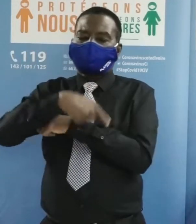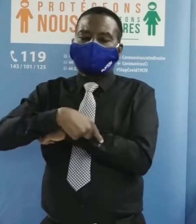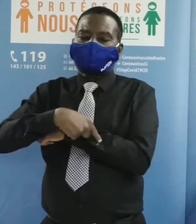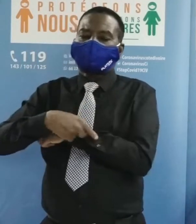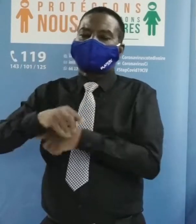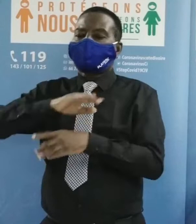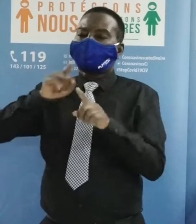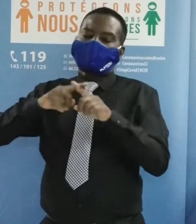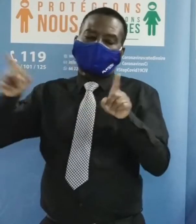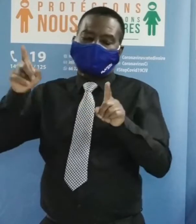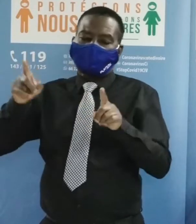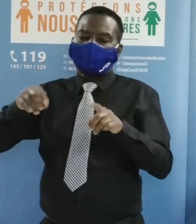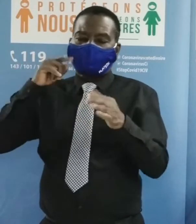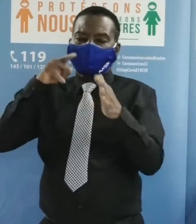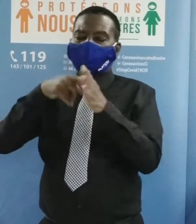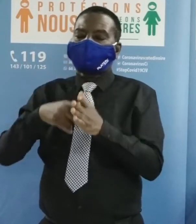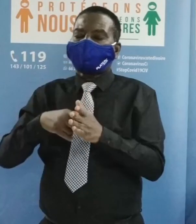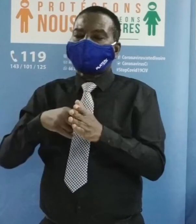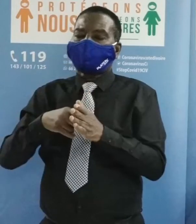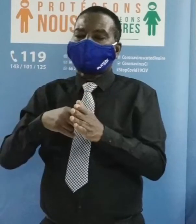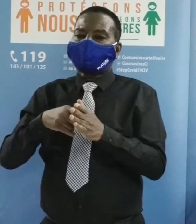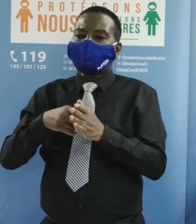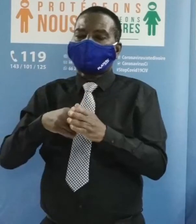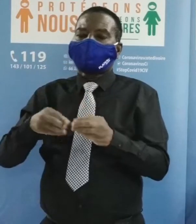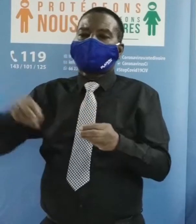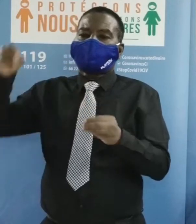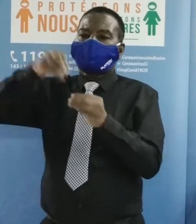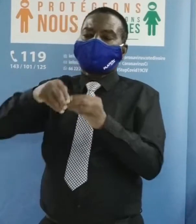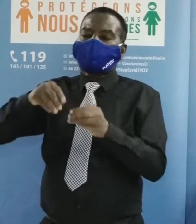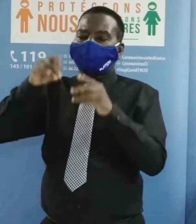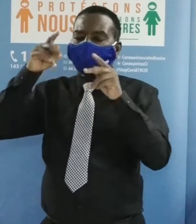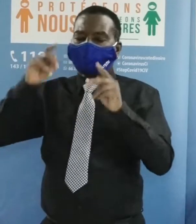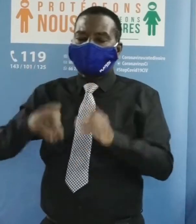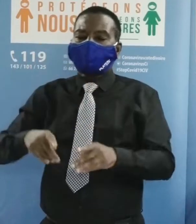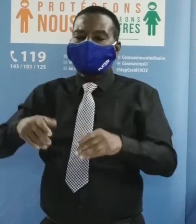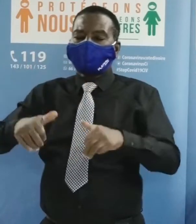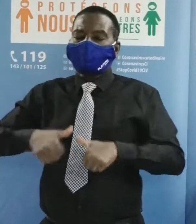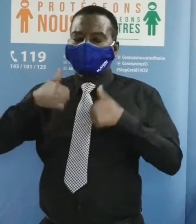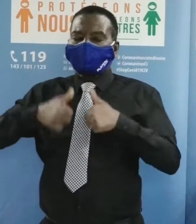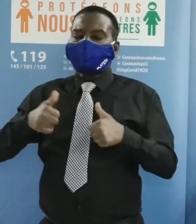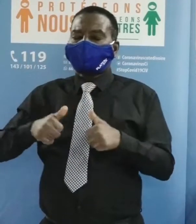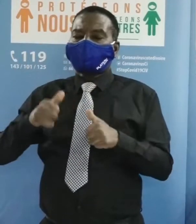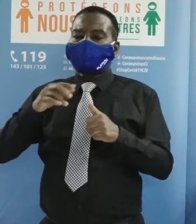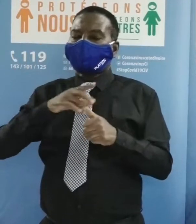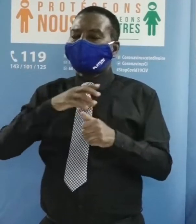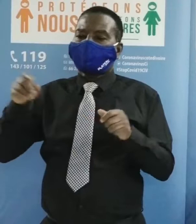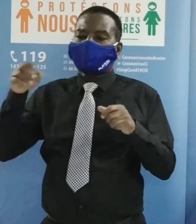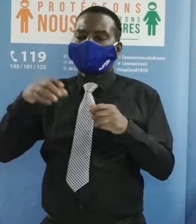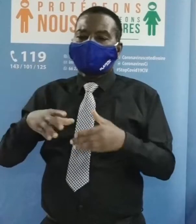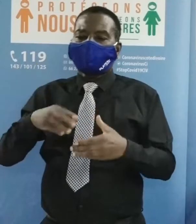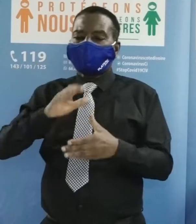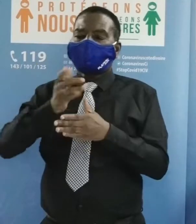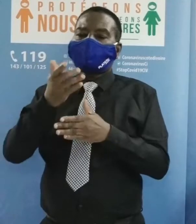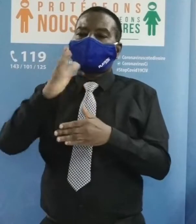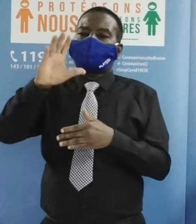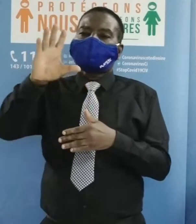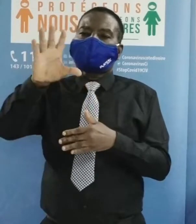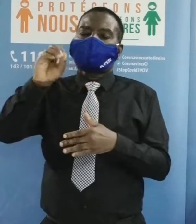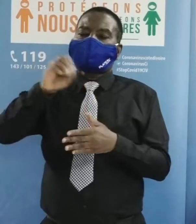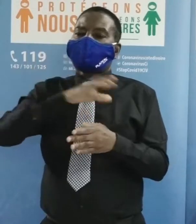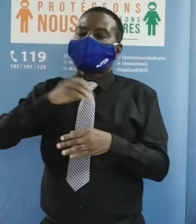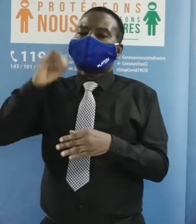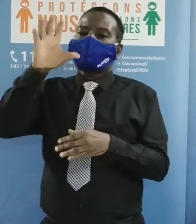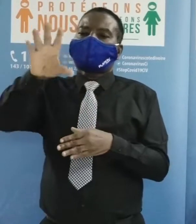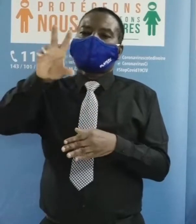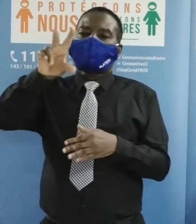toutefois on note une augmentation constante des personnes guéries de covile 19 notifié compris entre 50 et 53 %